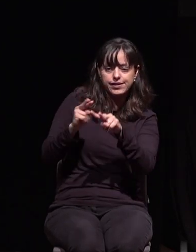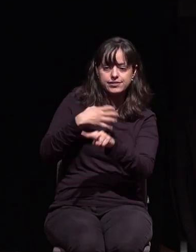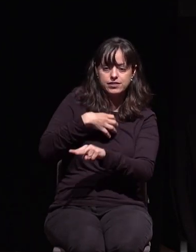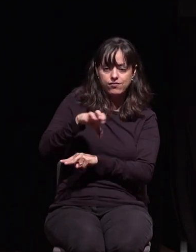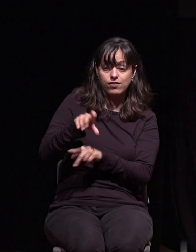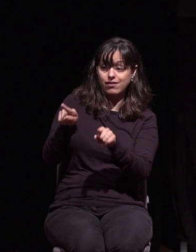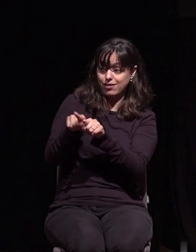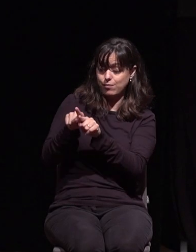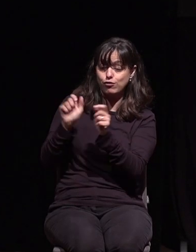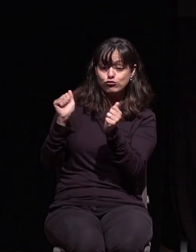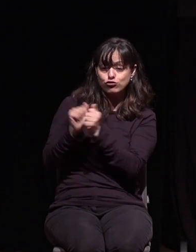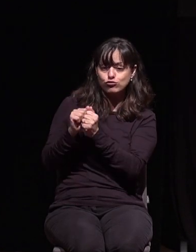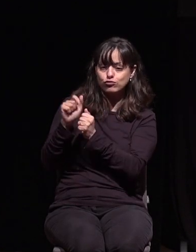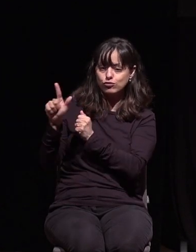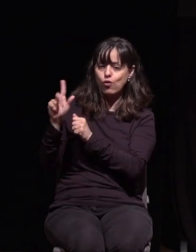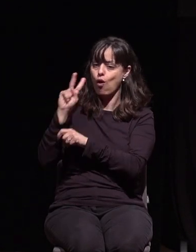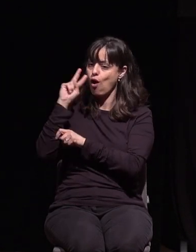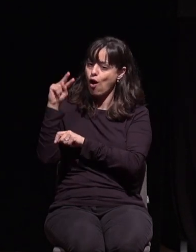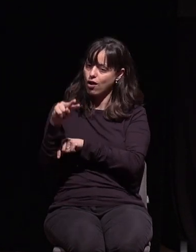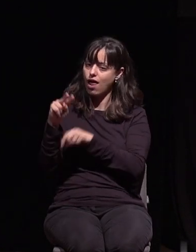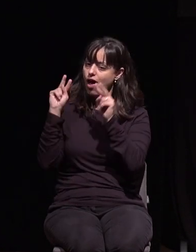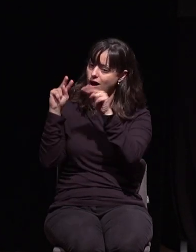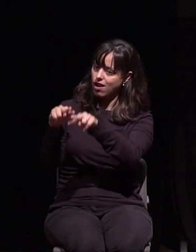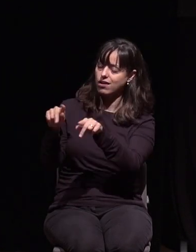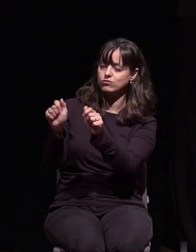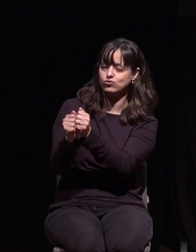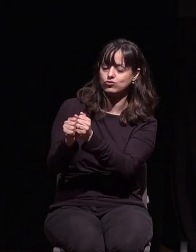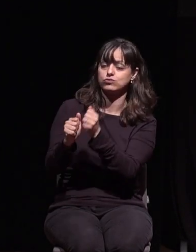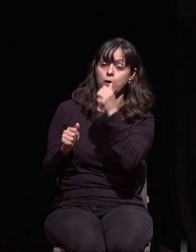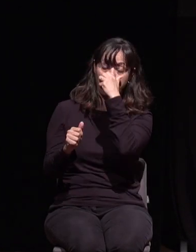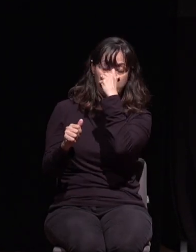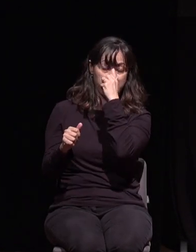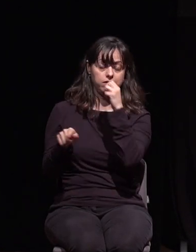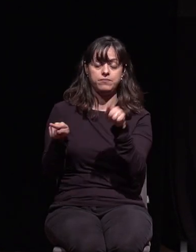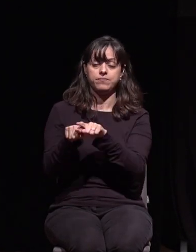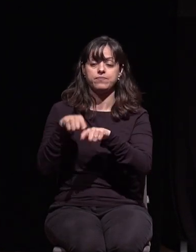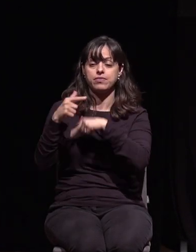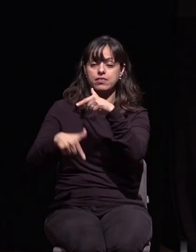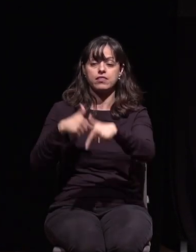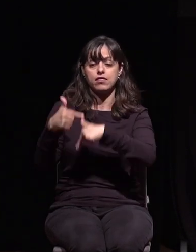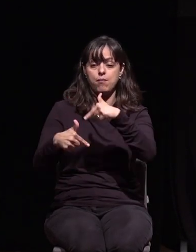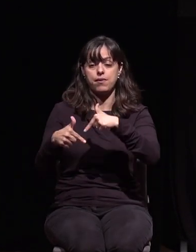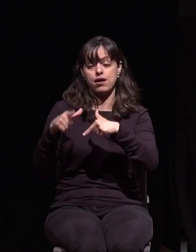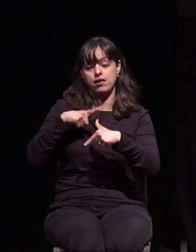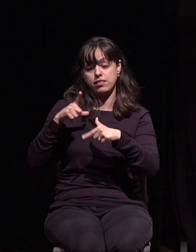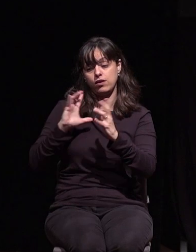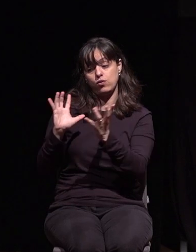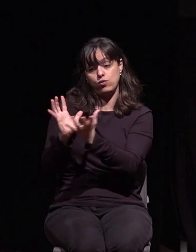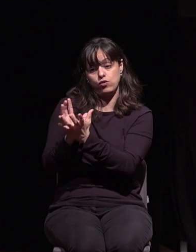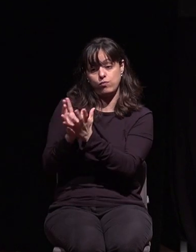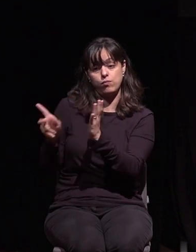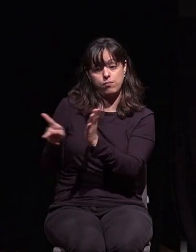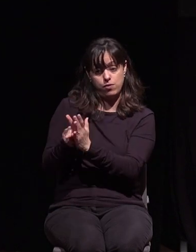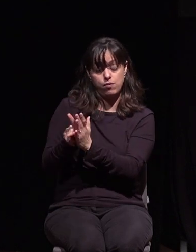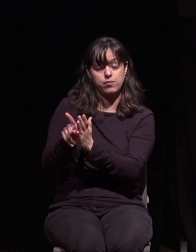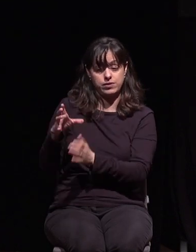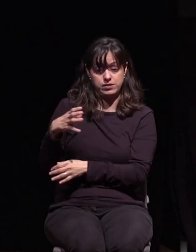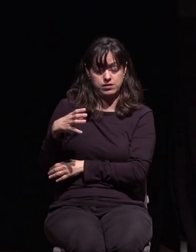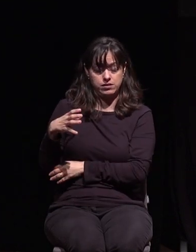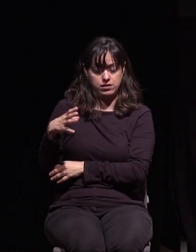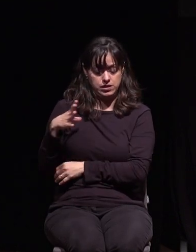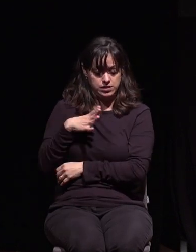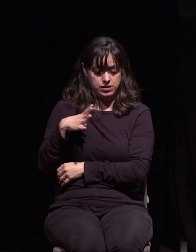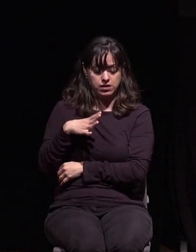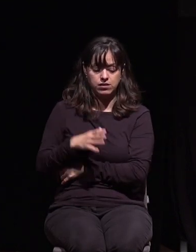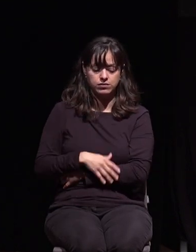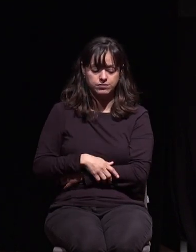Verger, e como ela atuou, vamos dizer, como um vetor da cidade, na dinâmica cultural daquele momento. Eu não